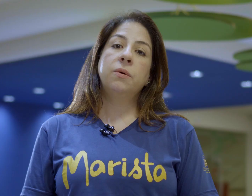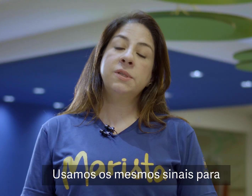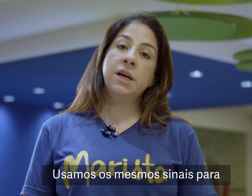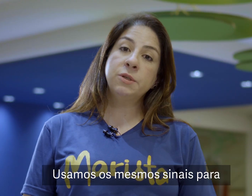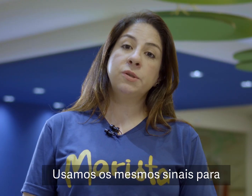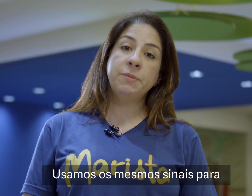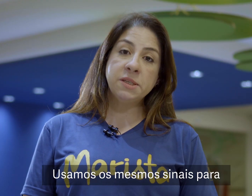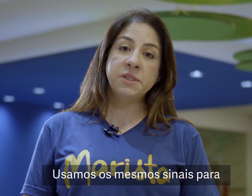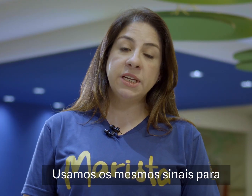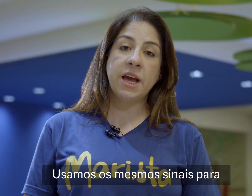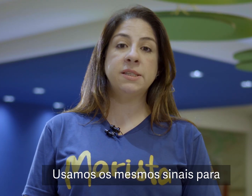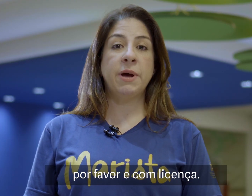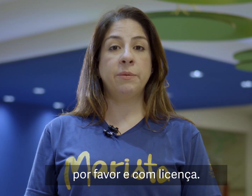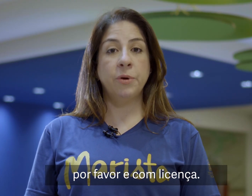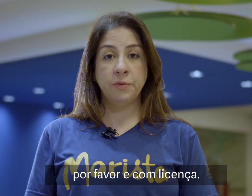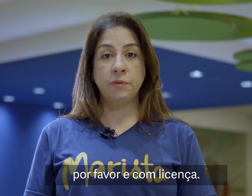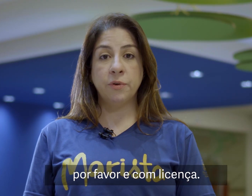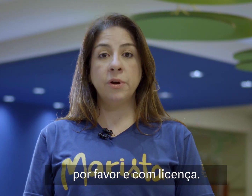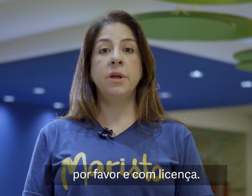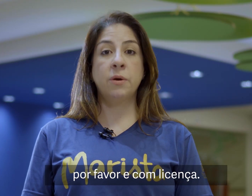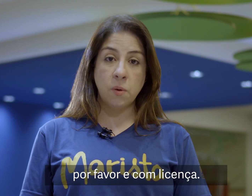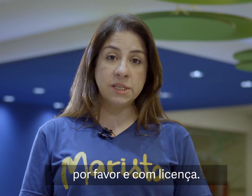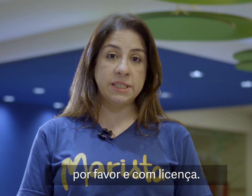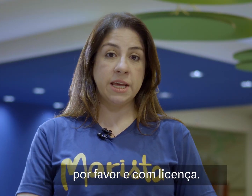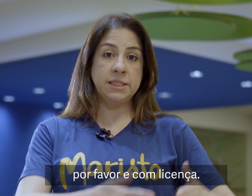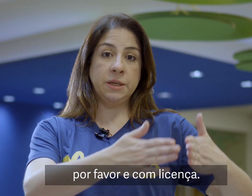Usamos os mesmos sinais para por favor e com licença.